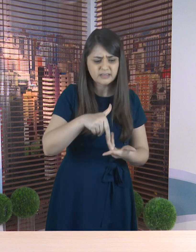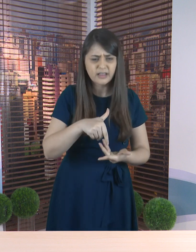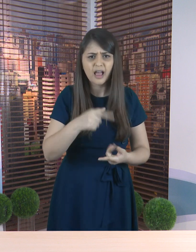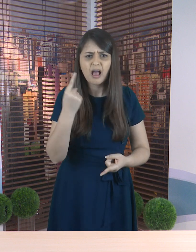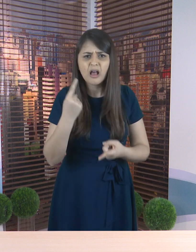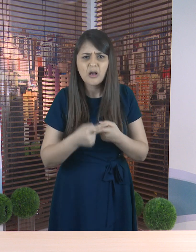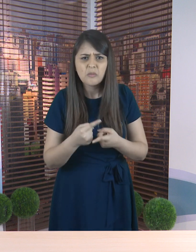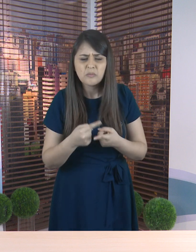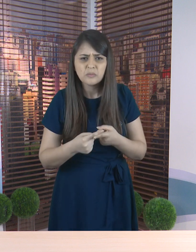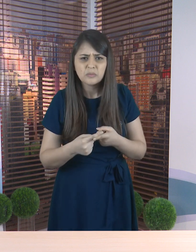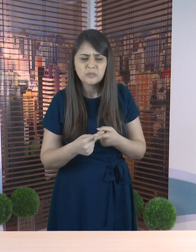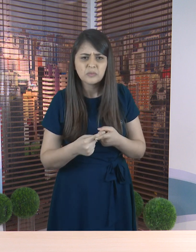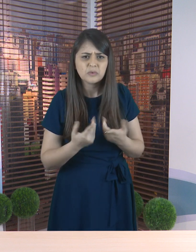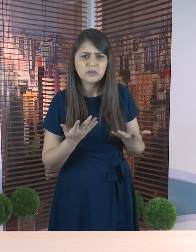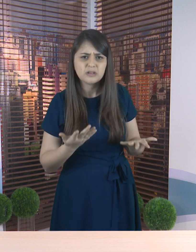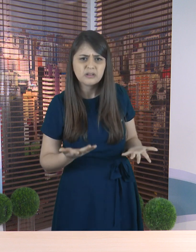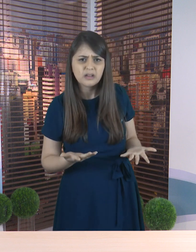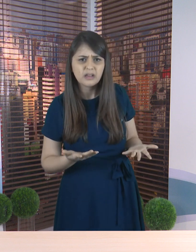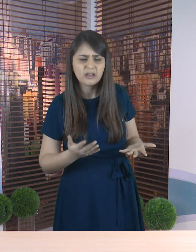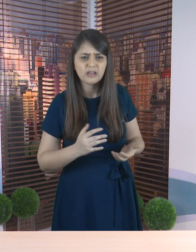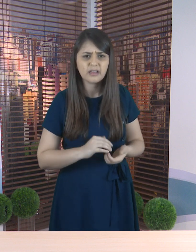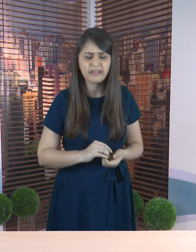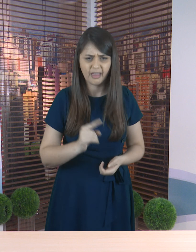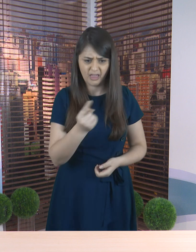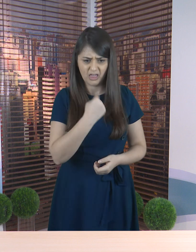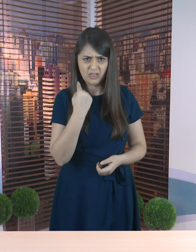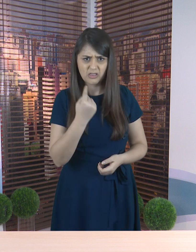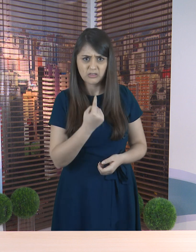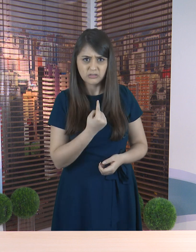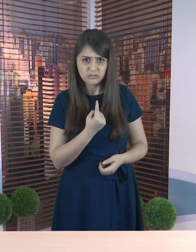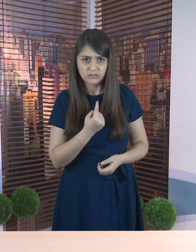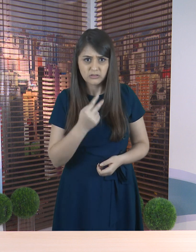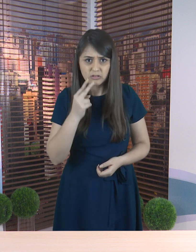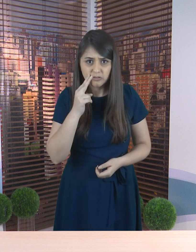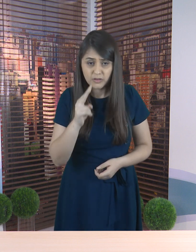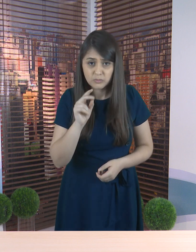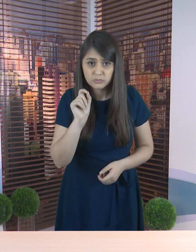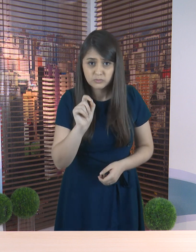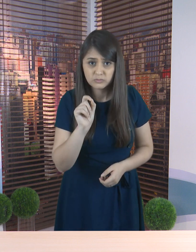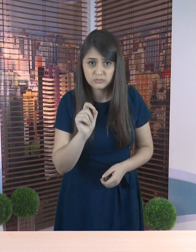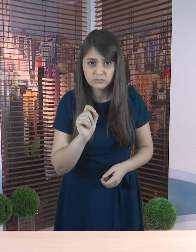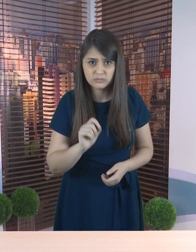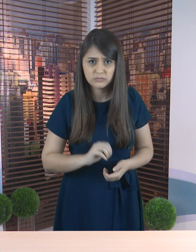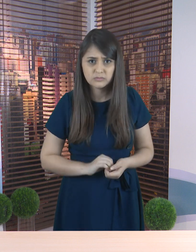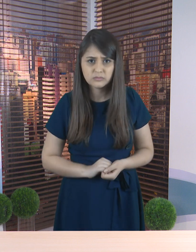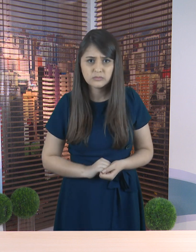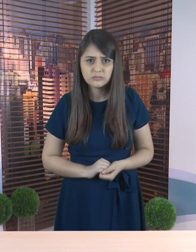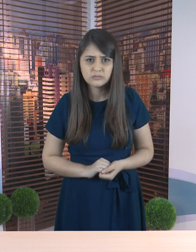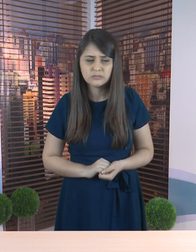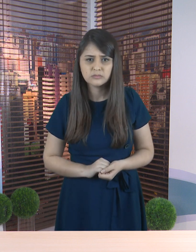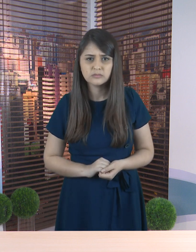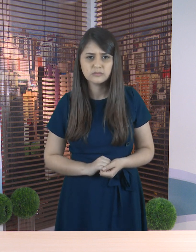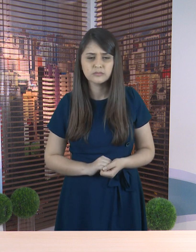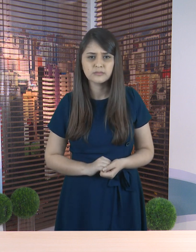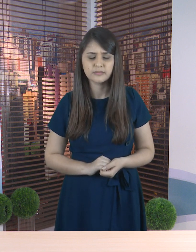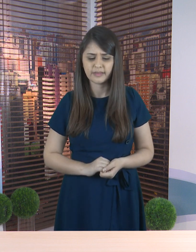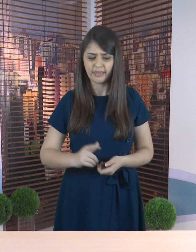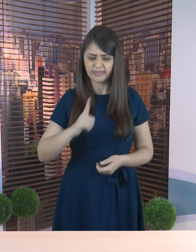ímpios desfrutam de longevidade? Por que eles desfrutam de prosperidade? Por que a